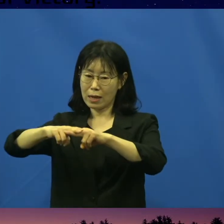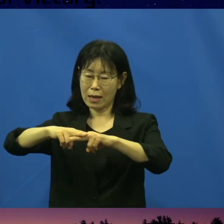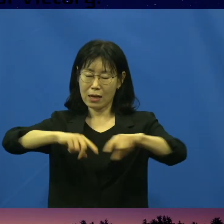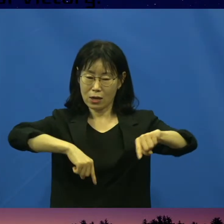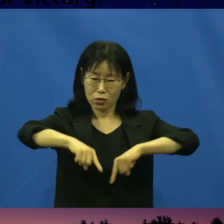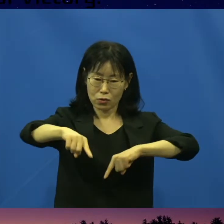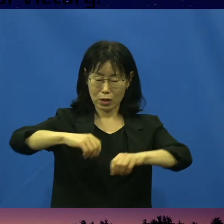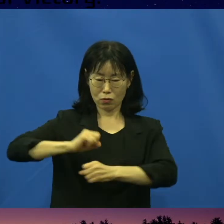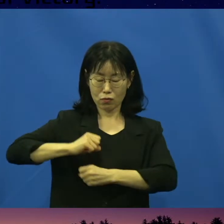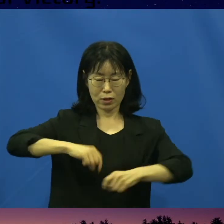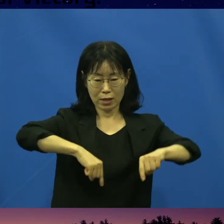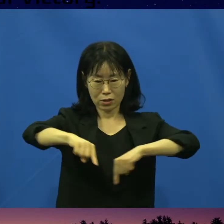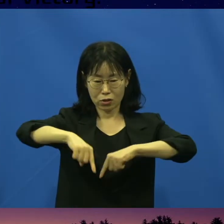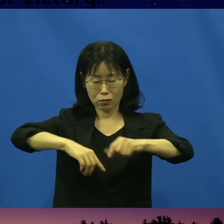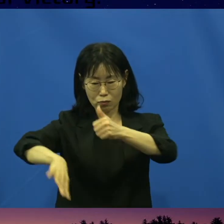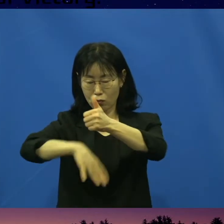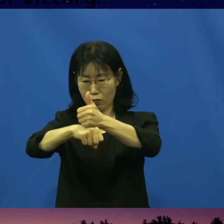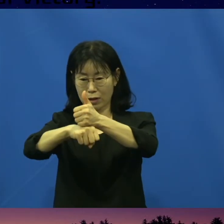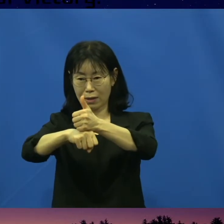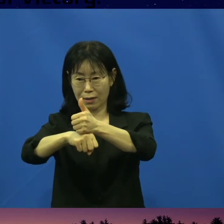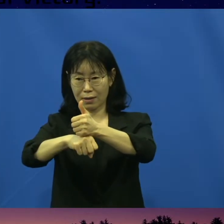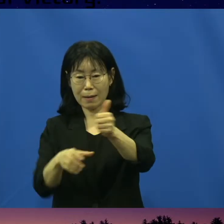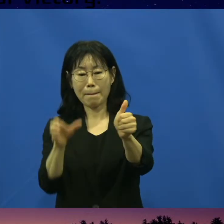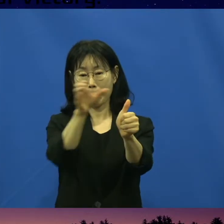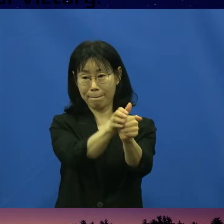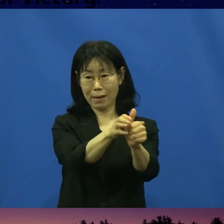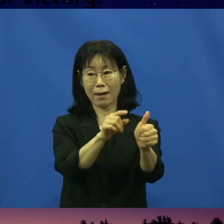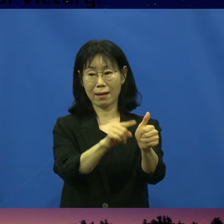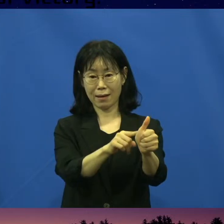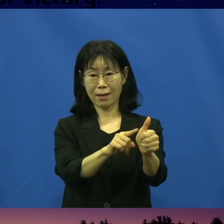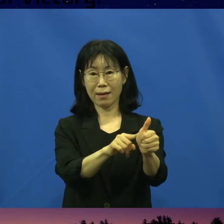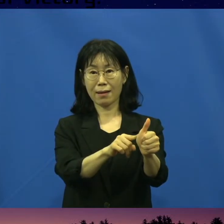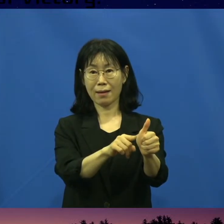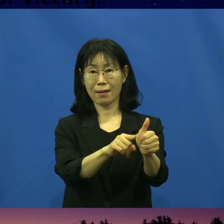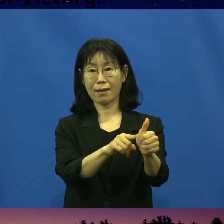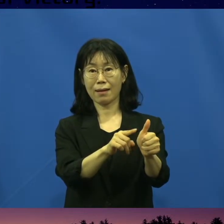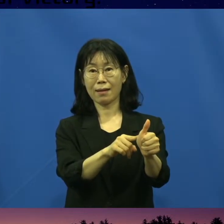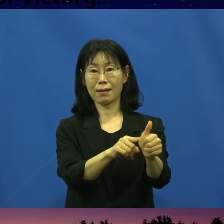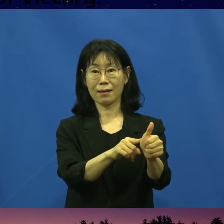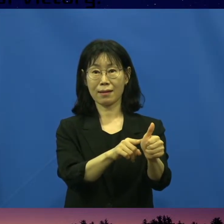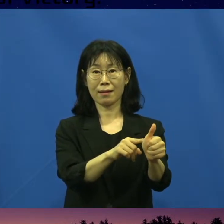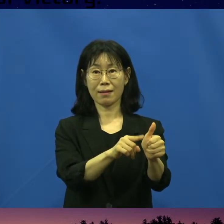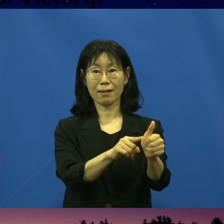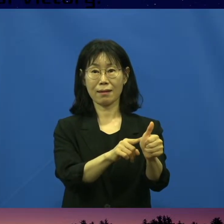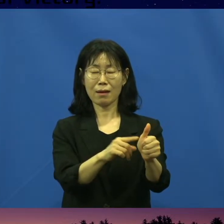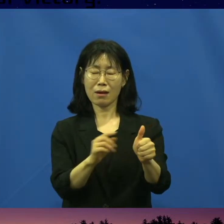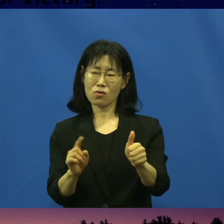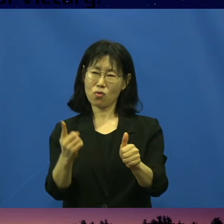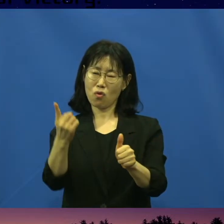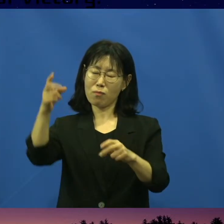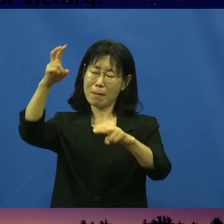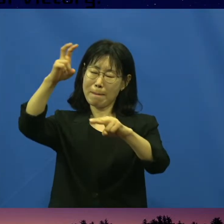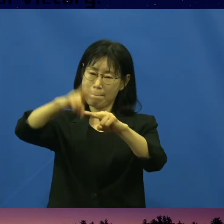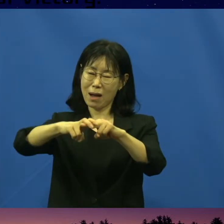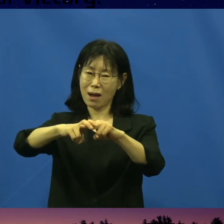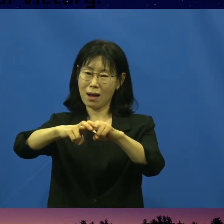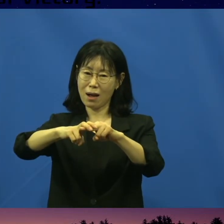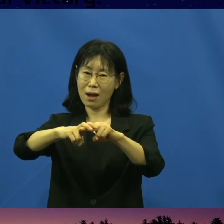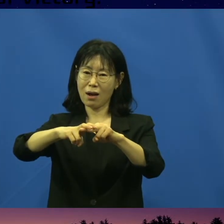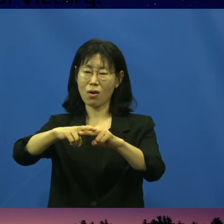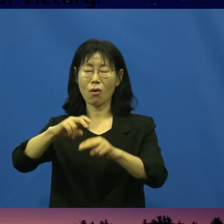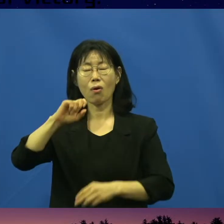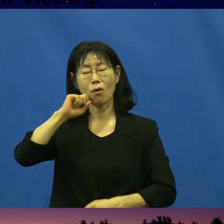총사령관이에요. 자, 그러면 성공한 사람이죠. 그 자리에 여러분 올라가는 게 어려워요, 그죠? 이게 뭐